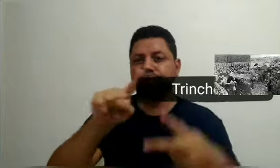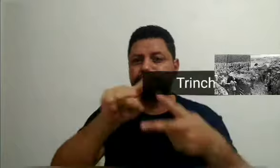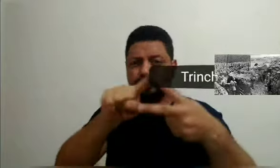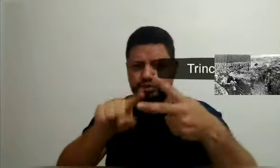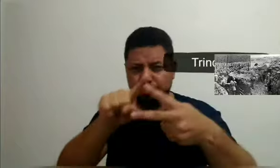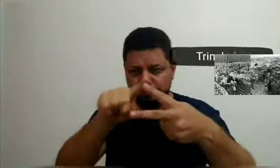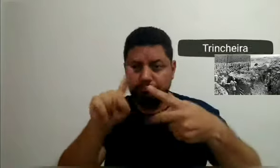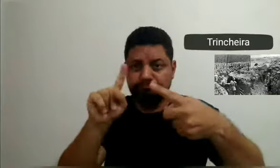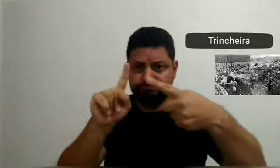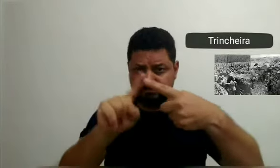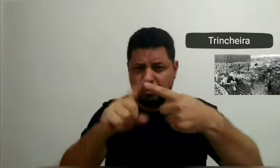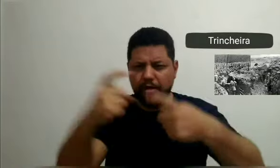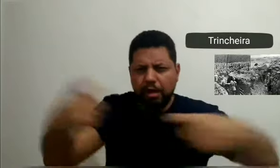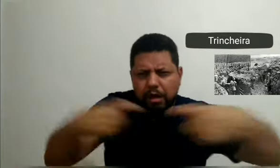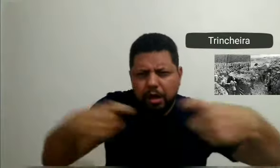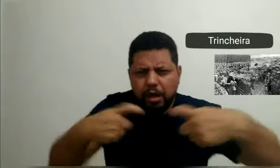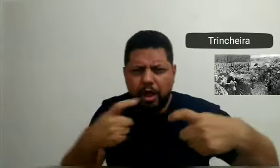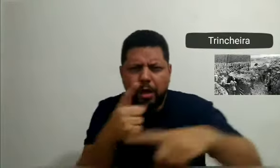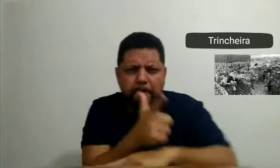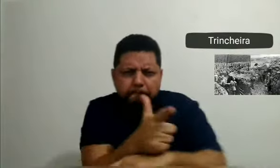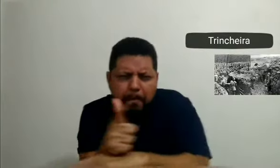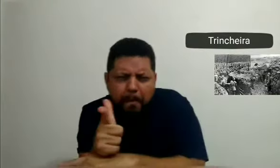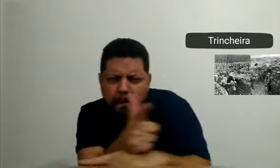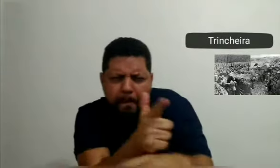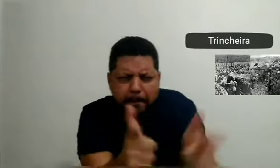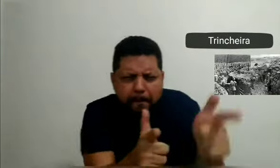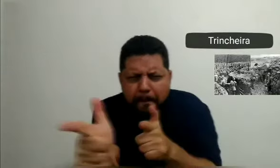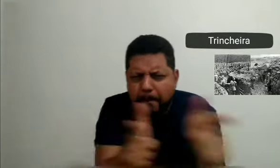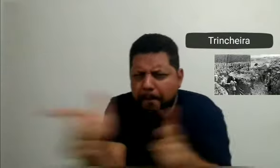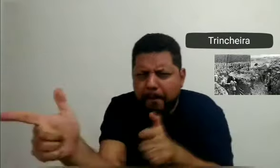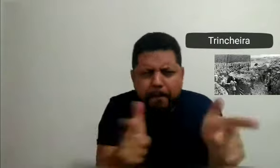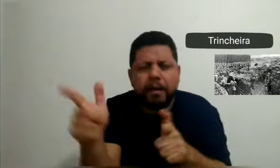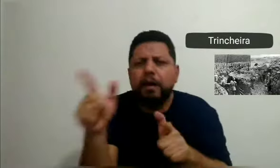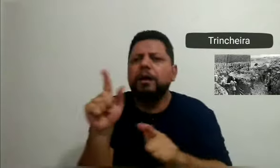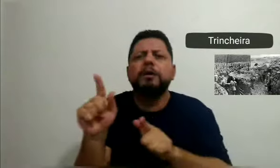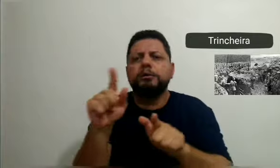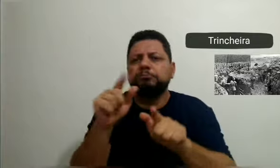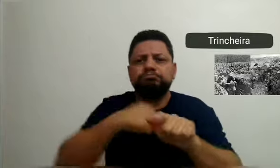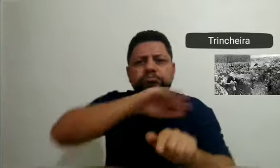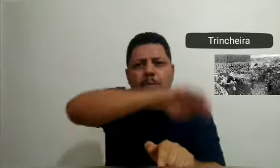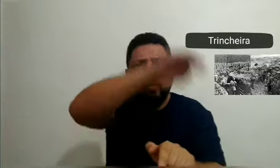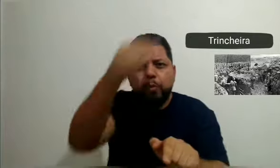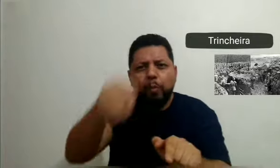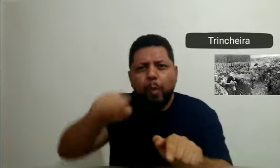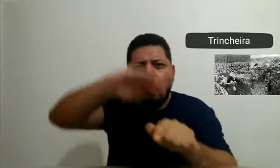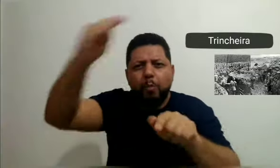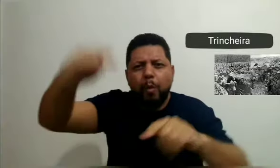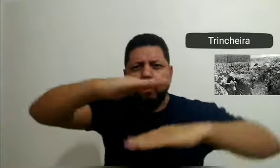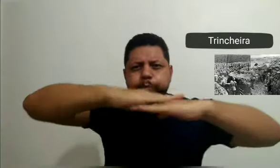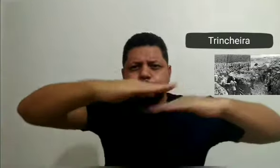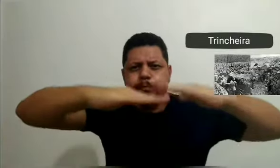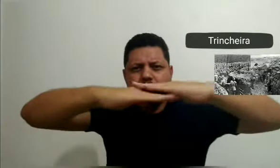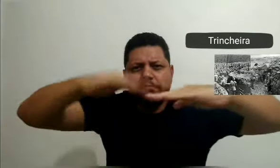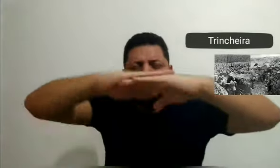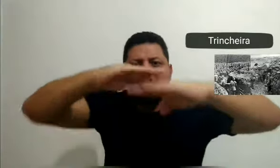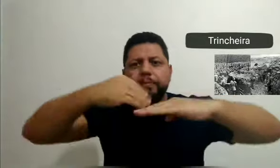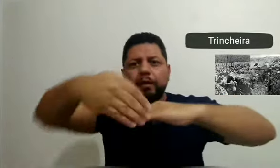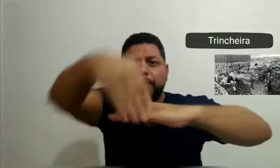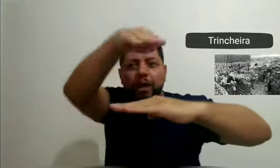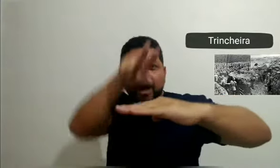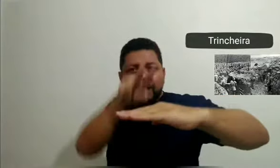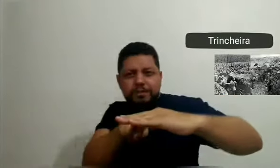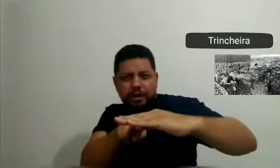Trincheira. Nós temos de dois tipos. No período de guerra, a fim de se proteger, os soldados